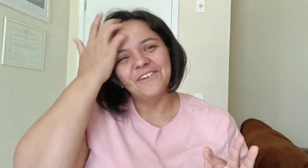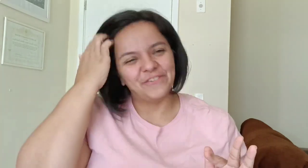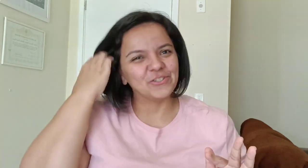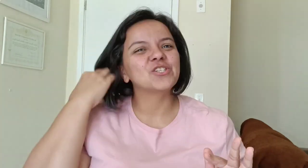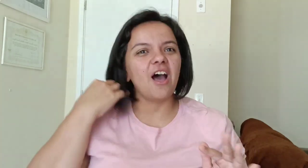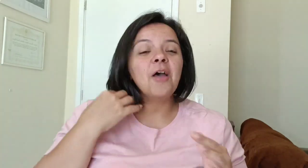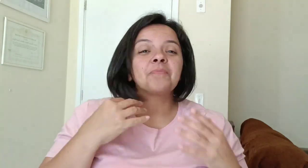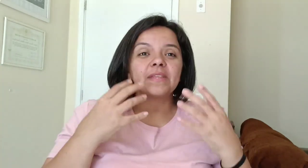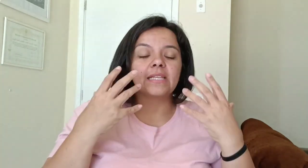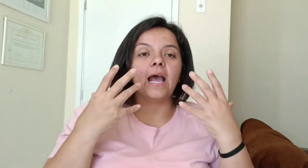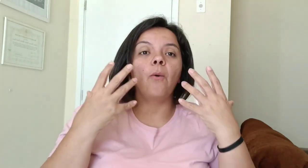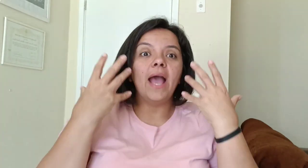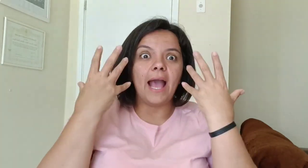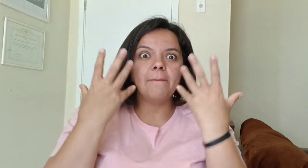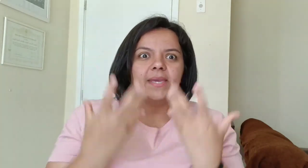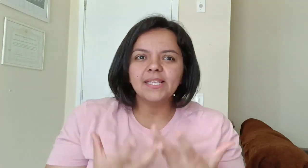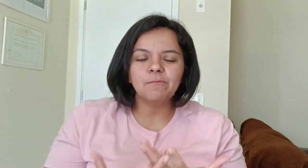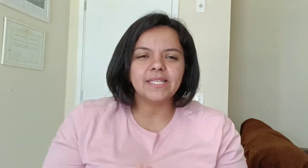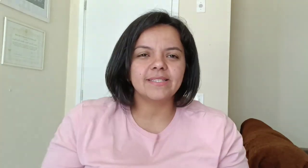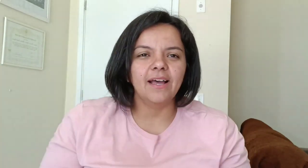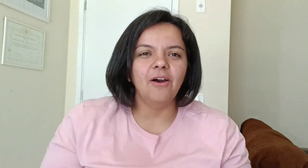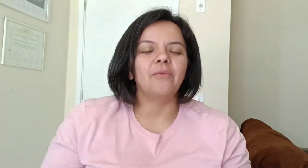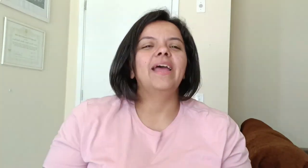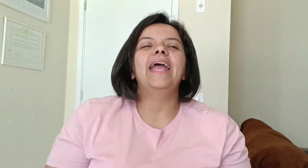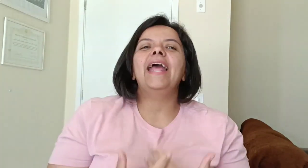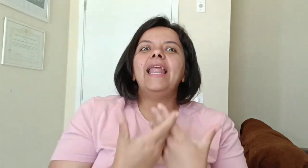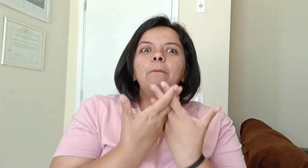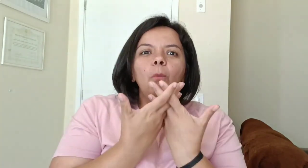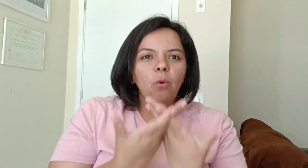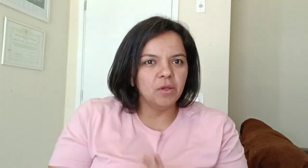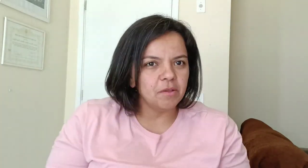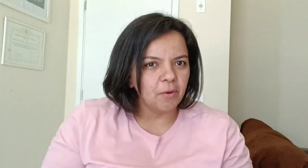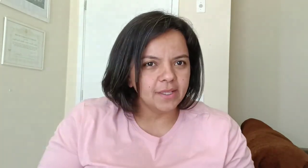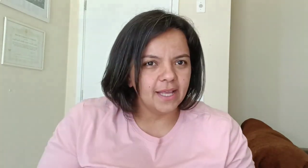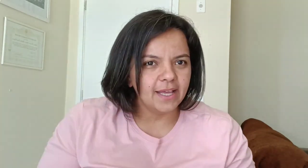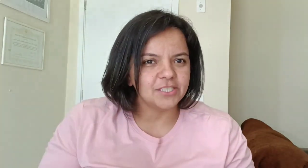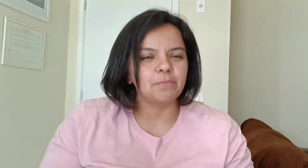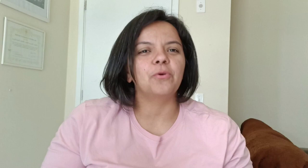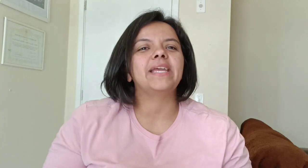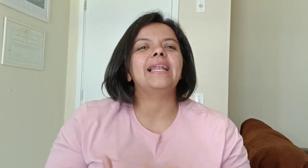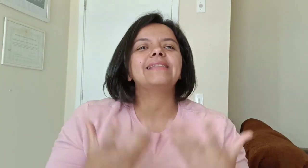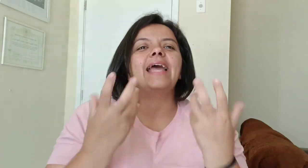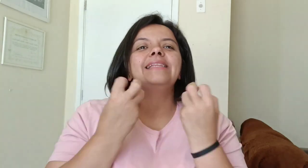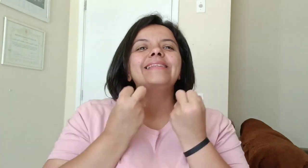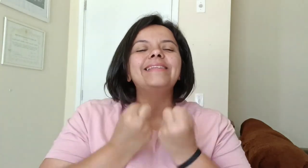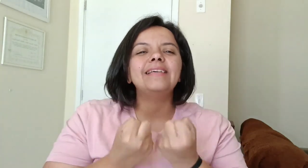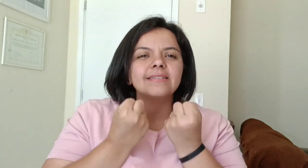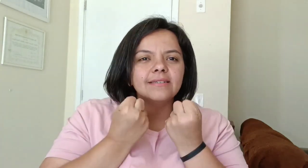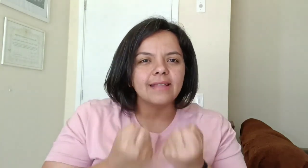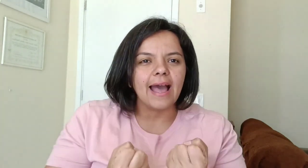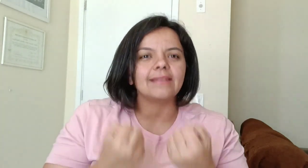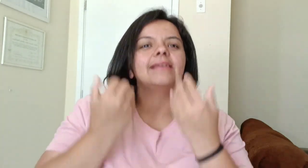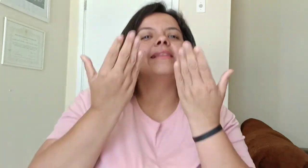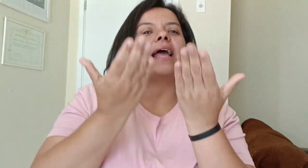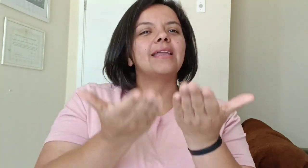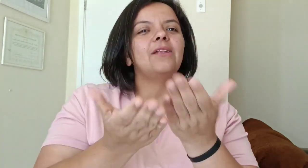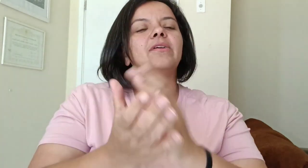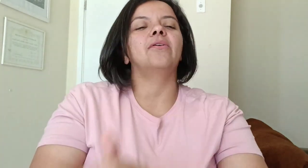Viu só? Então, a minha expressão, ela é muito importante, porque ela dá intensidade naquilo que eu